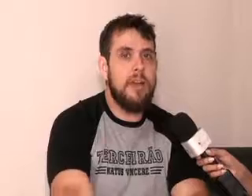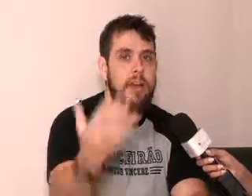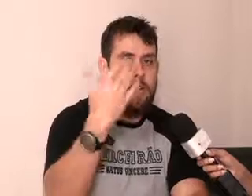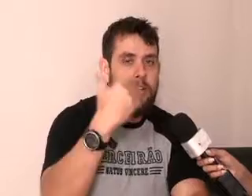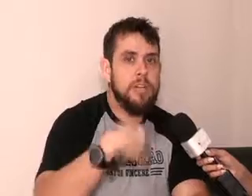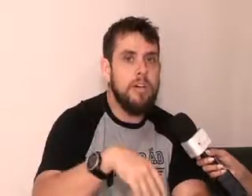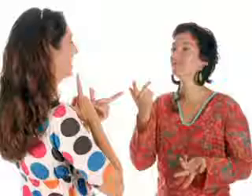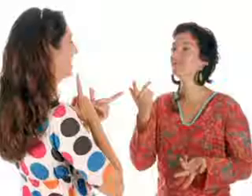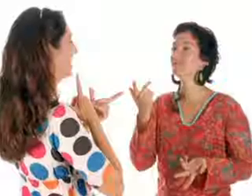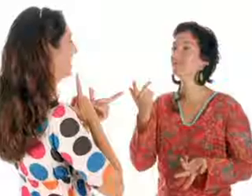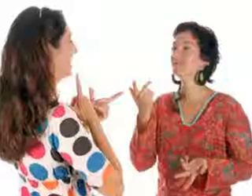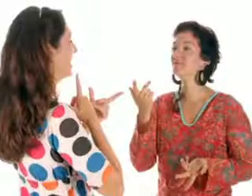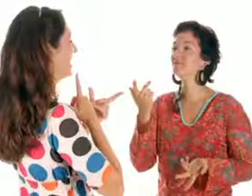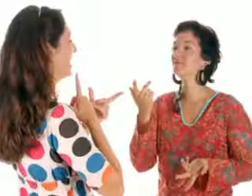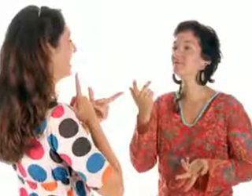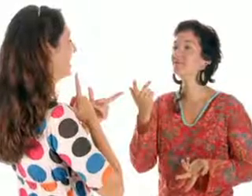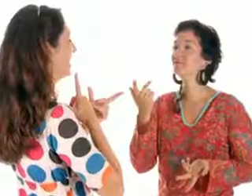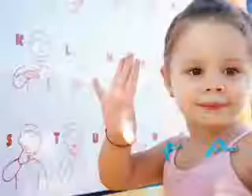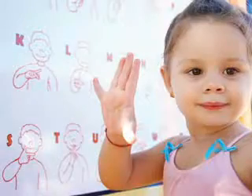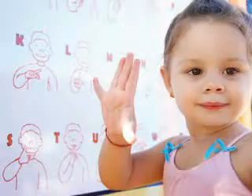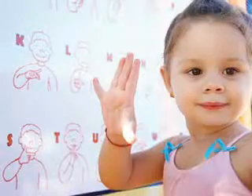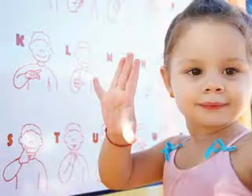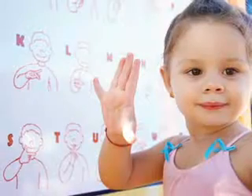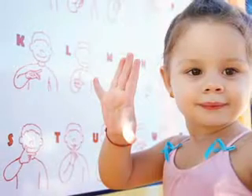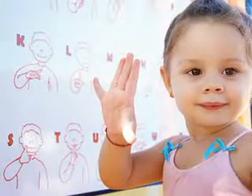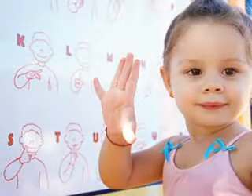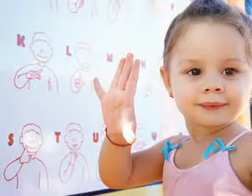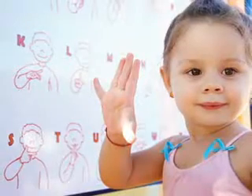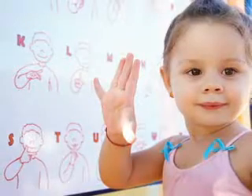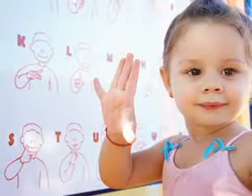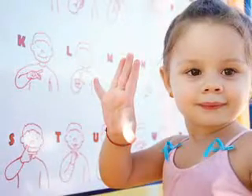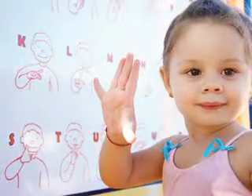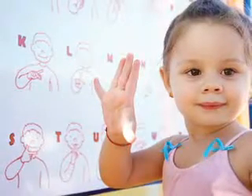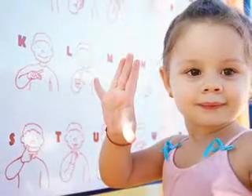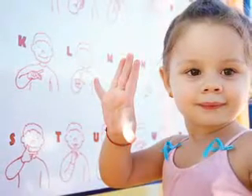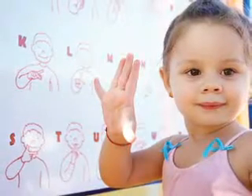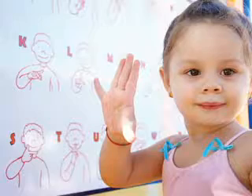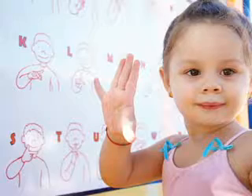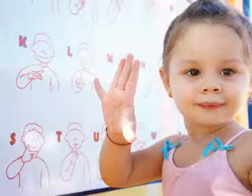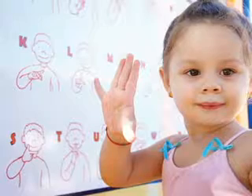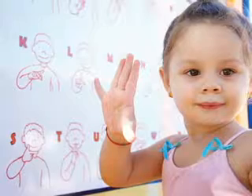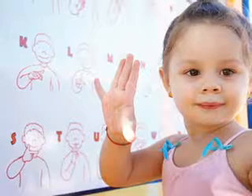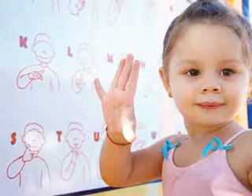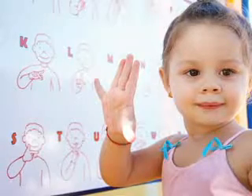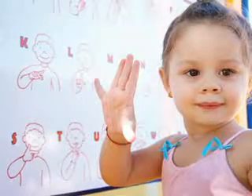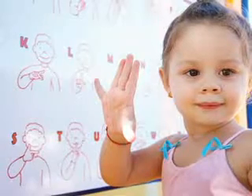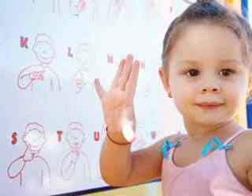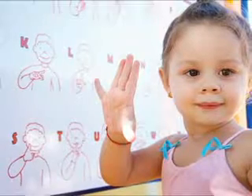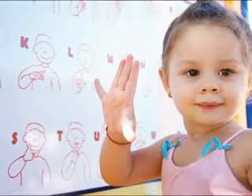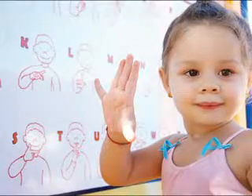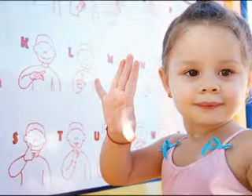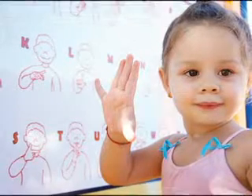está adentrando aí. Nós estamos ainda tendo as formações básicas, né? A prefeitura hoje se preocupa bastante em dar esse curso de formação